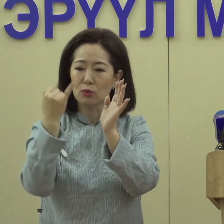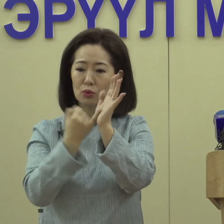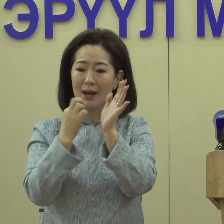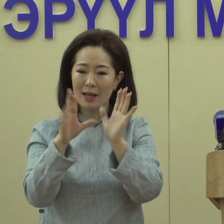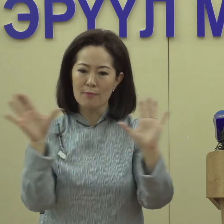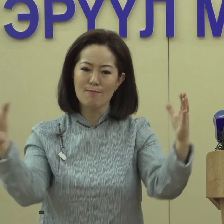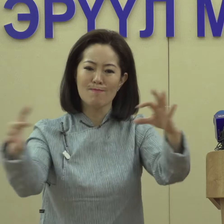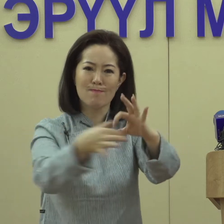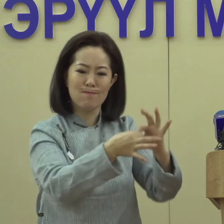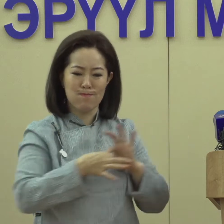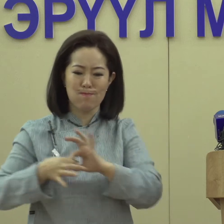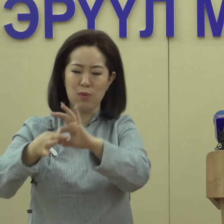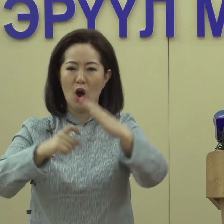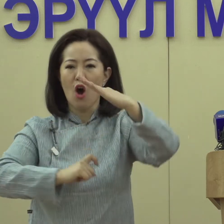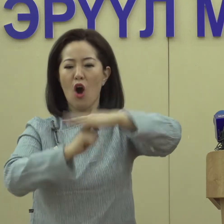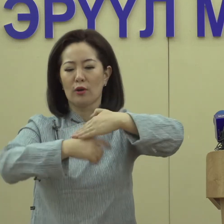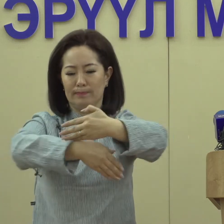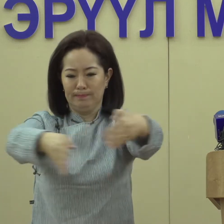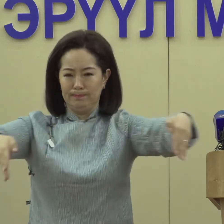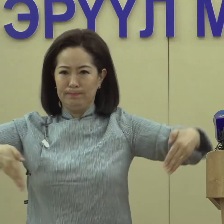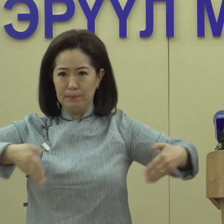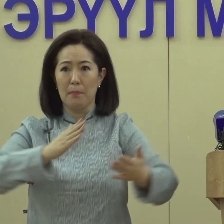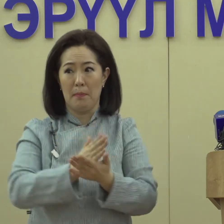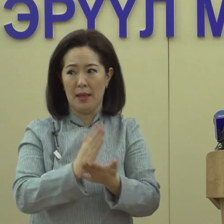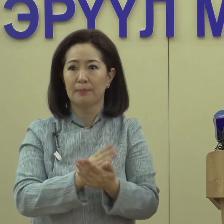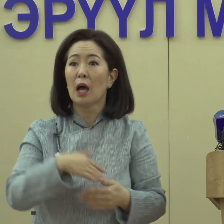За Солонгос улсад бол шин тохиолдлын